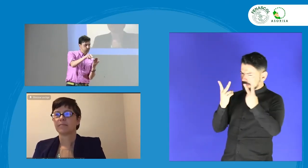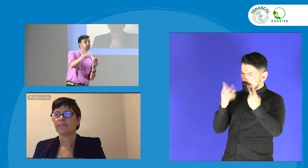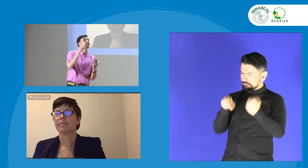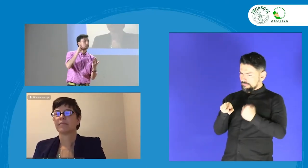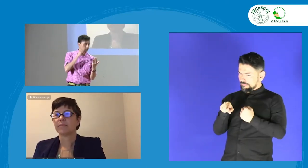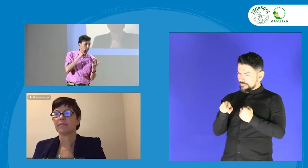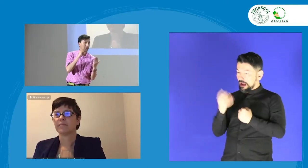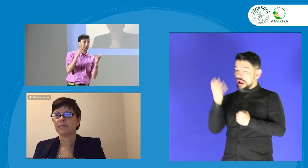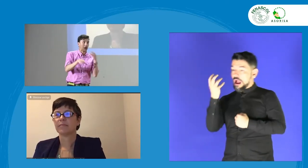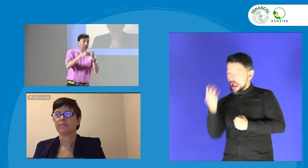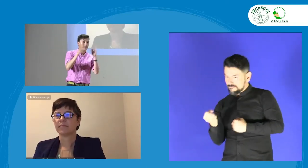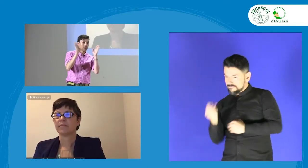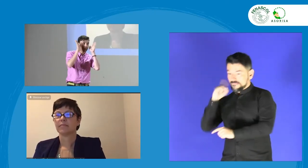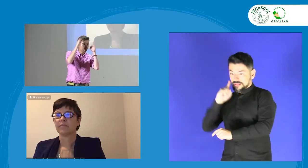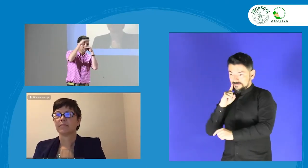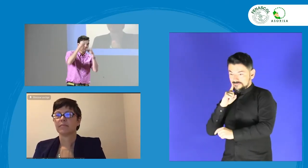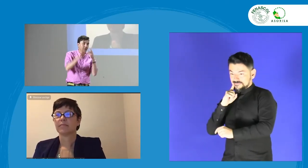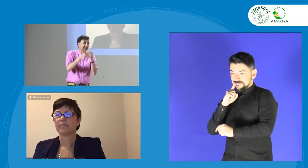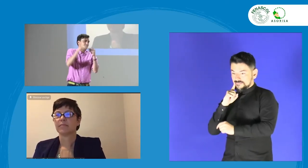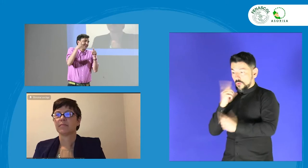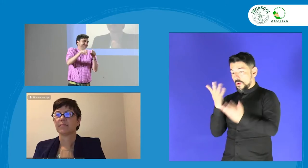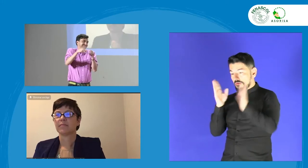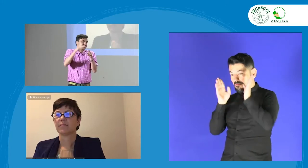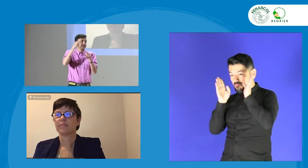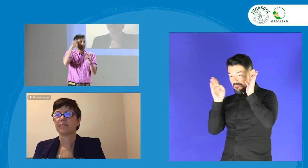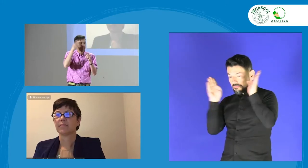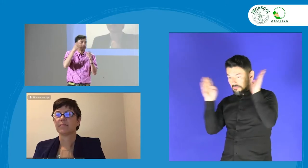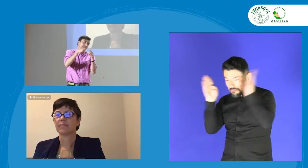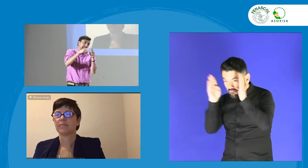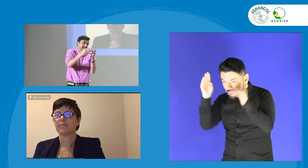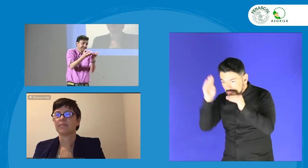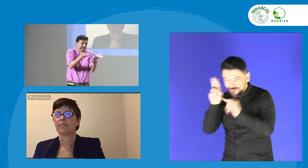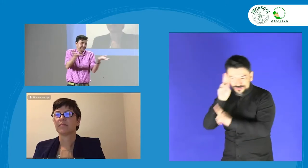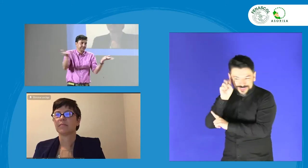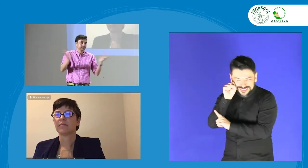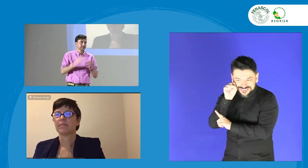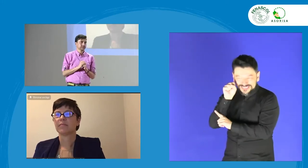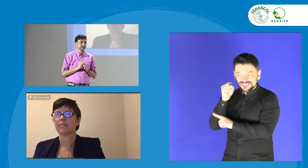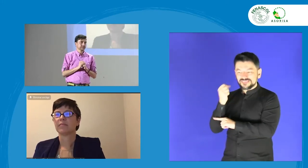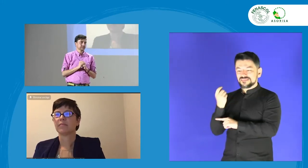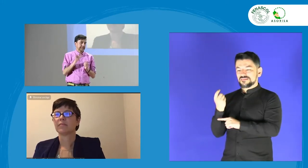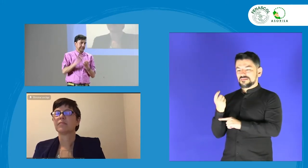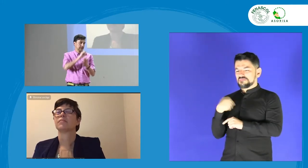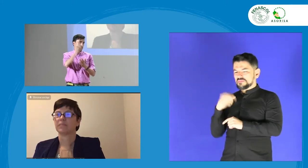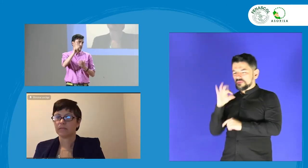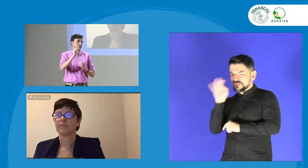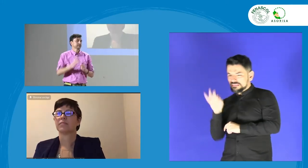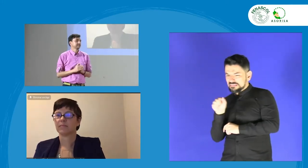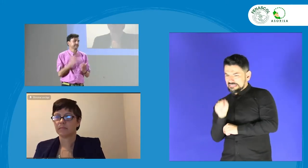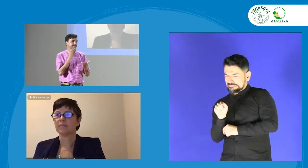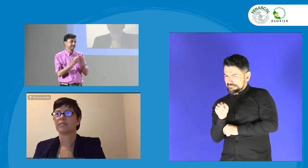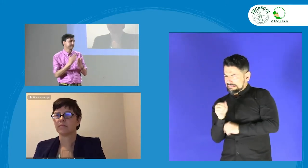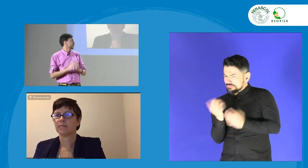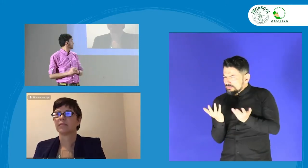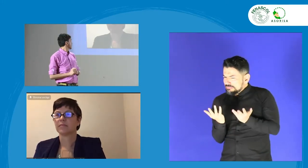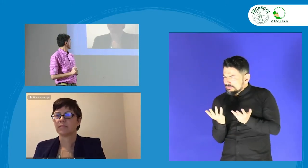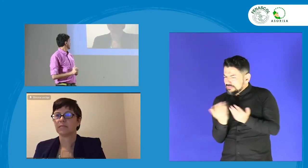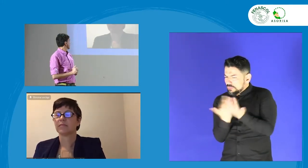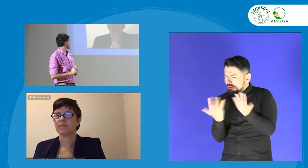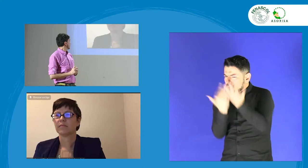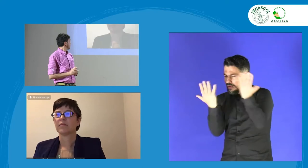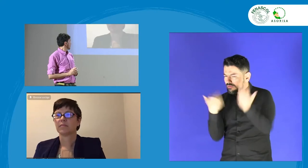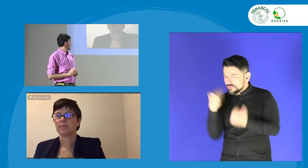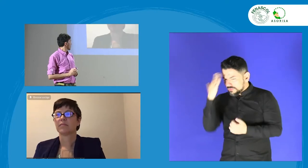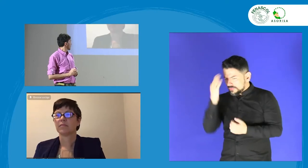que nos da como unas directrices. Sabemos para las personas sordas, de pronto las personas sordociegas y personas con